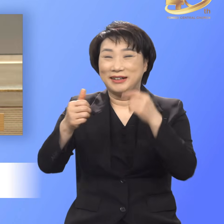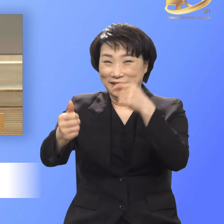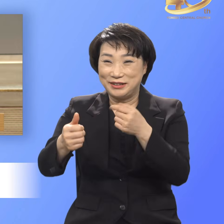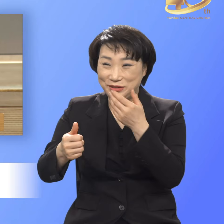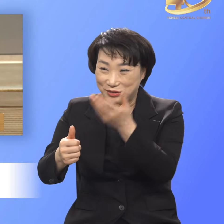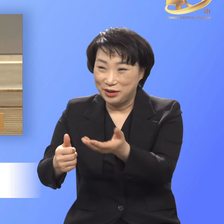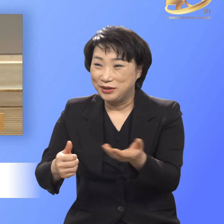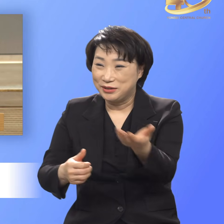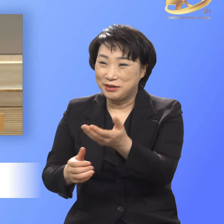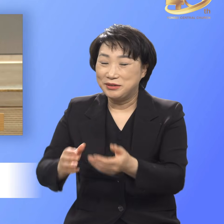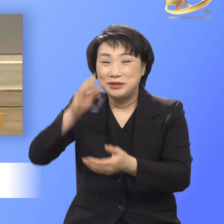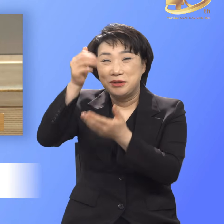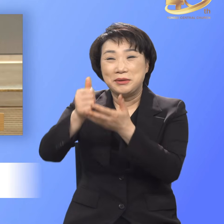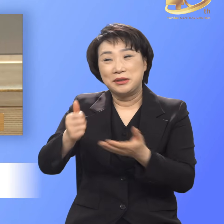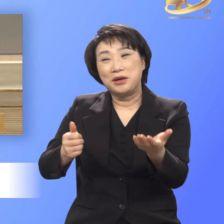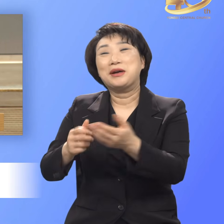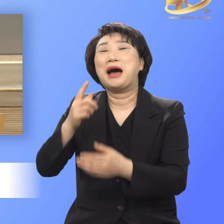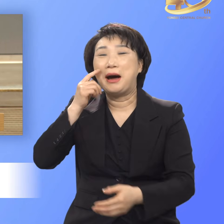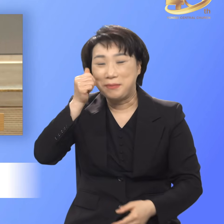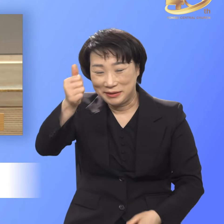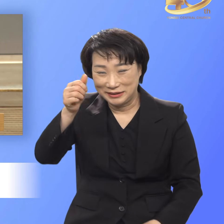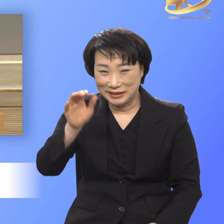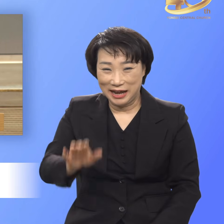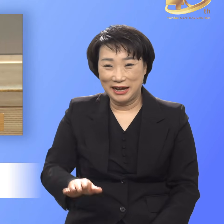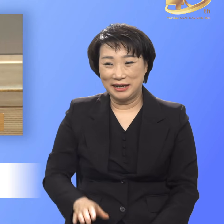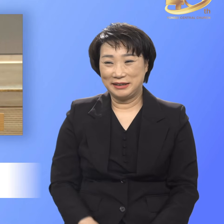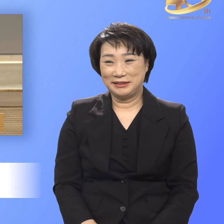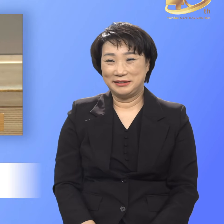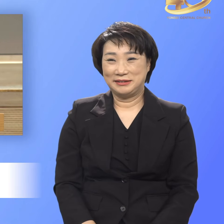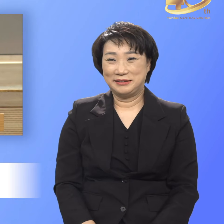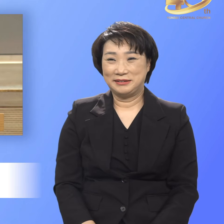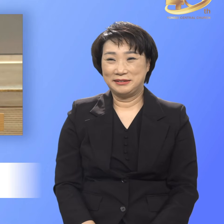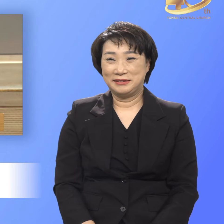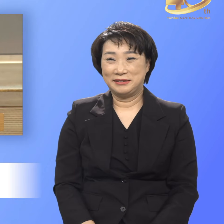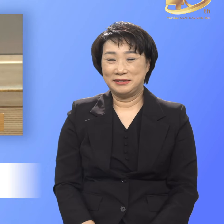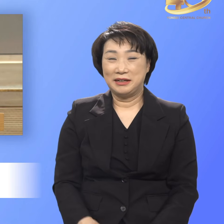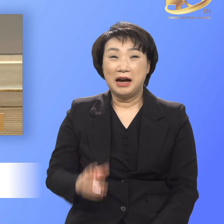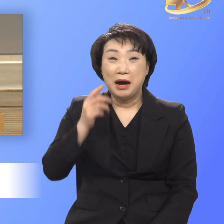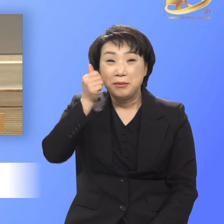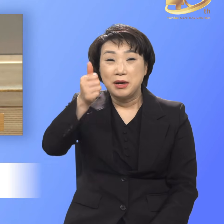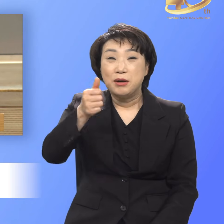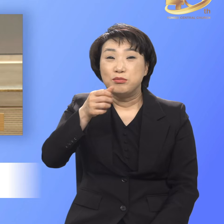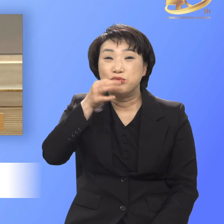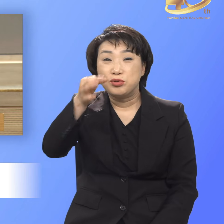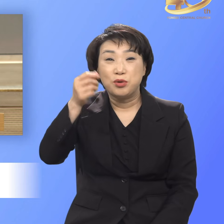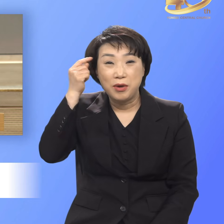것이니 성령은 너의 아버지이시니라. 내 아버지라고